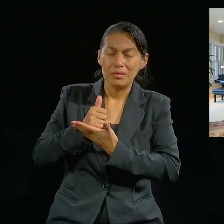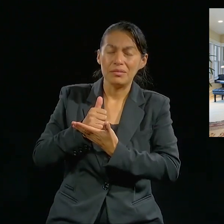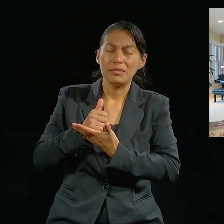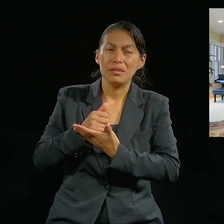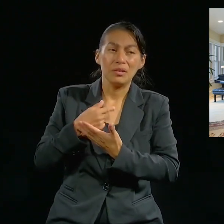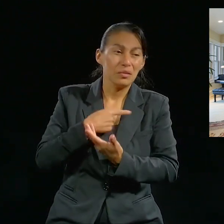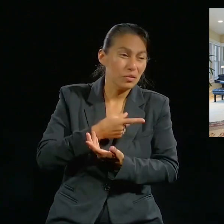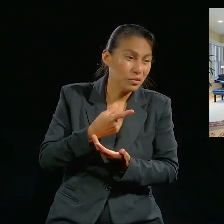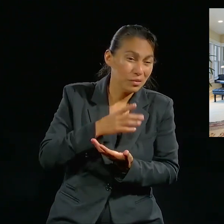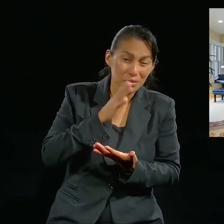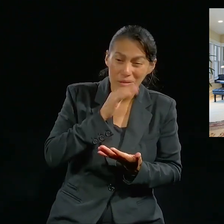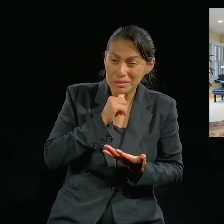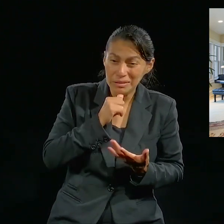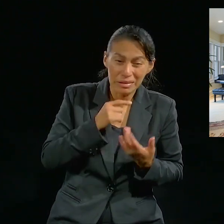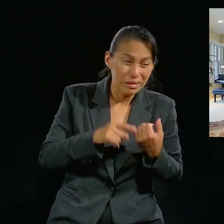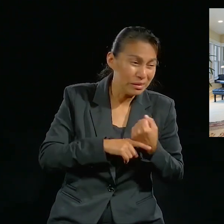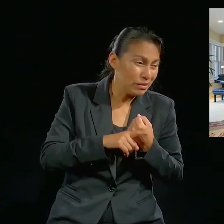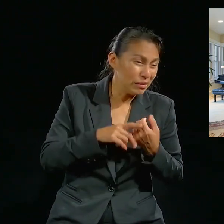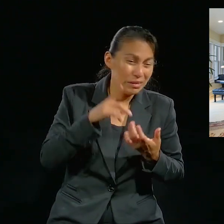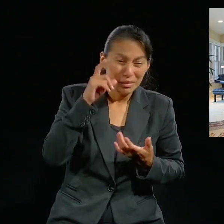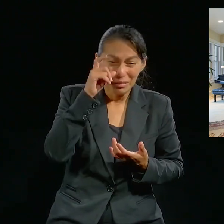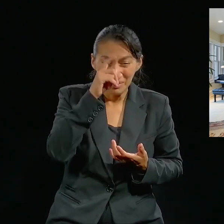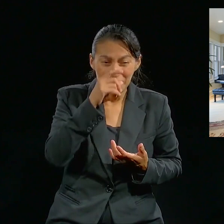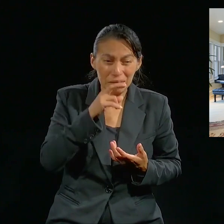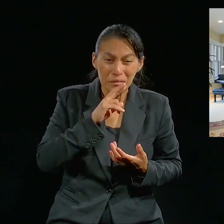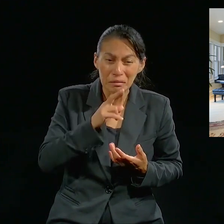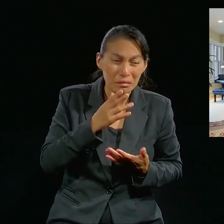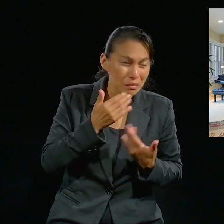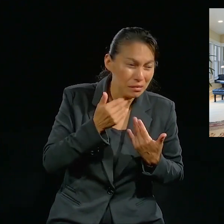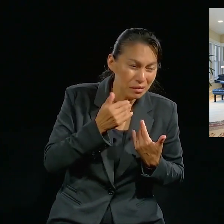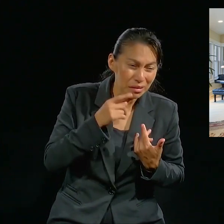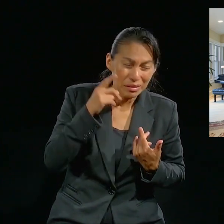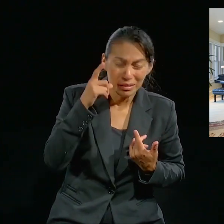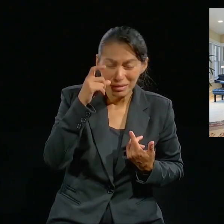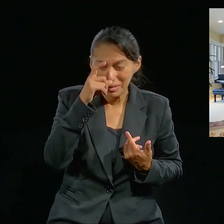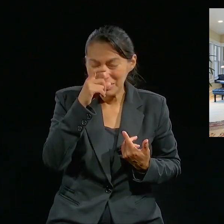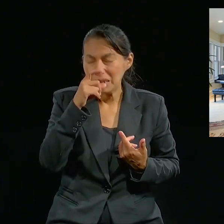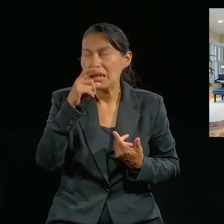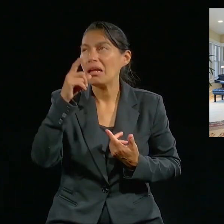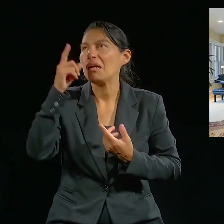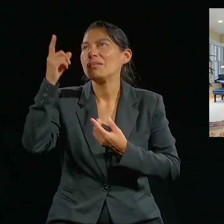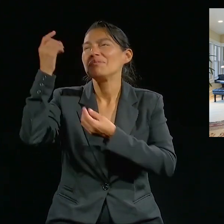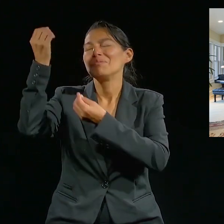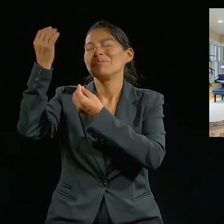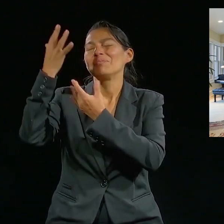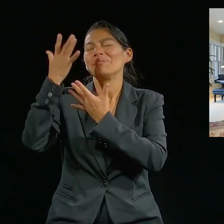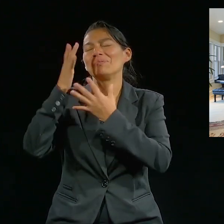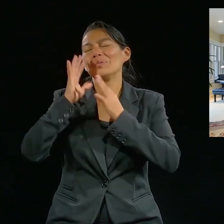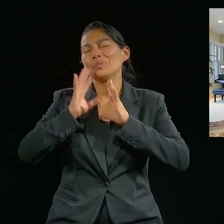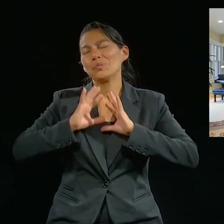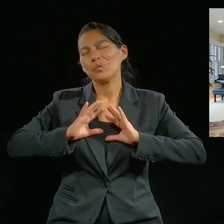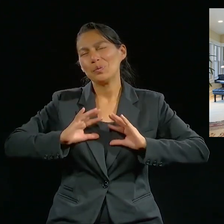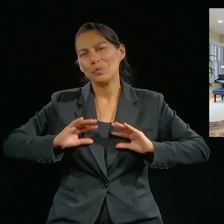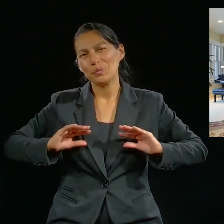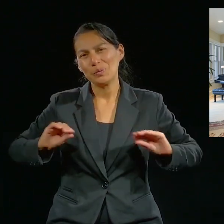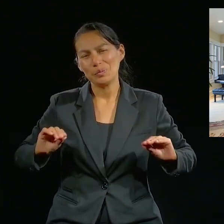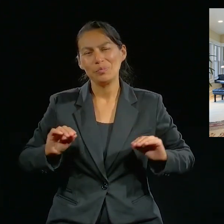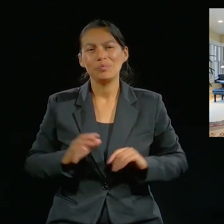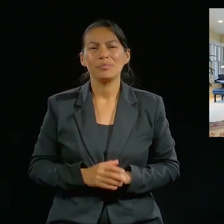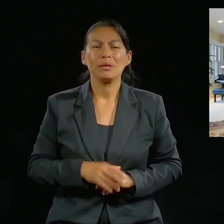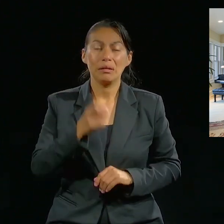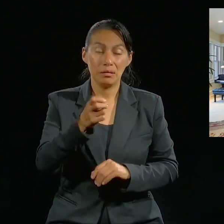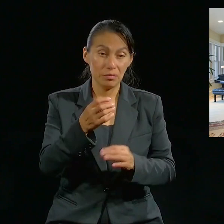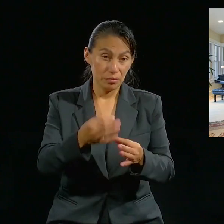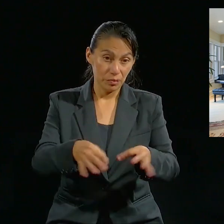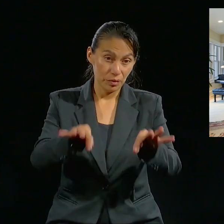en la que nosotros no podemos resolver. Creo que esto es lo impresionante de la oración, que